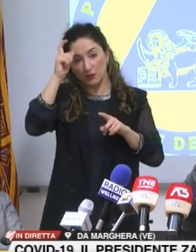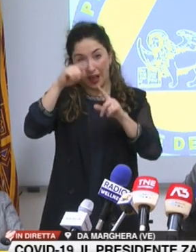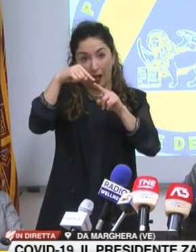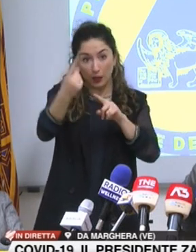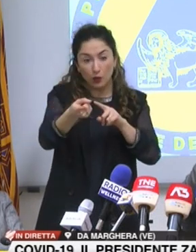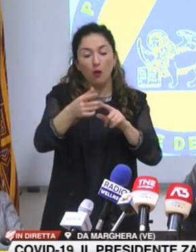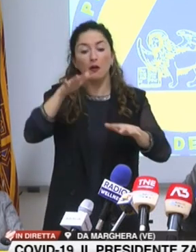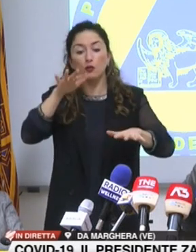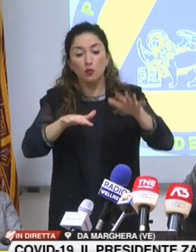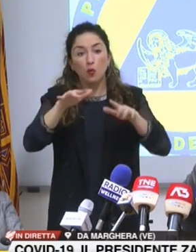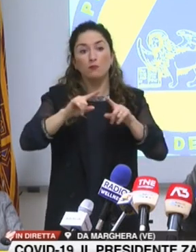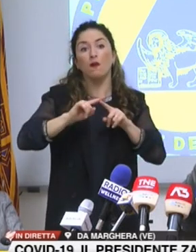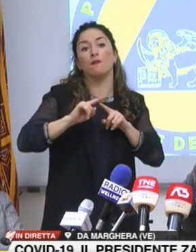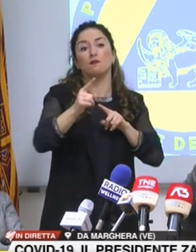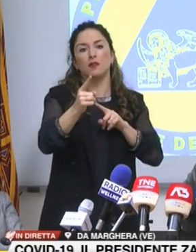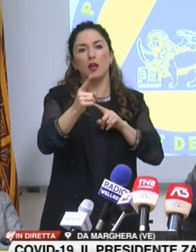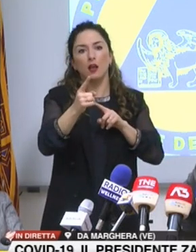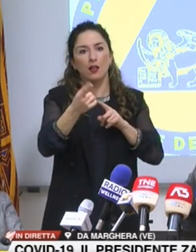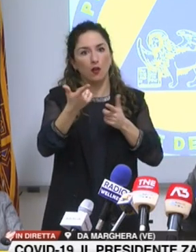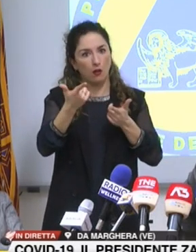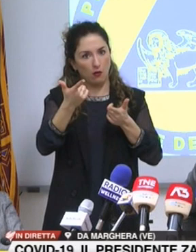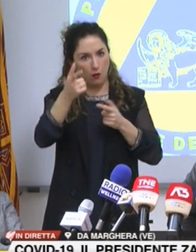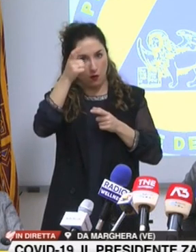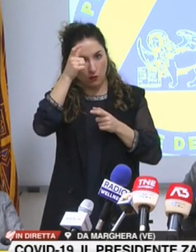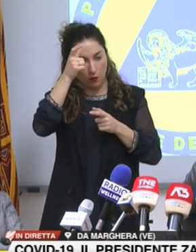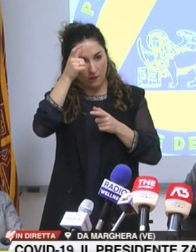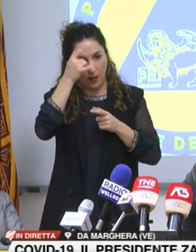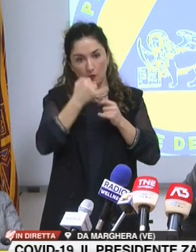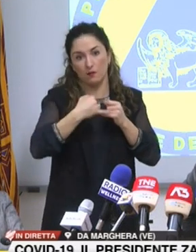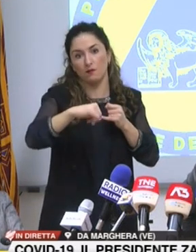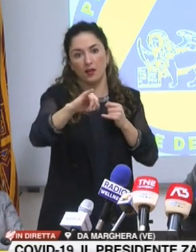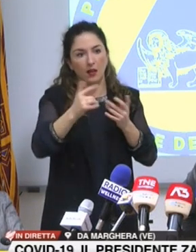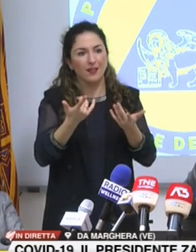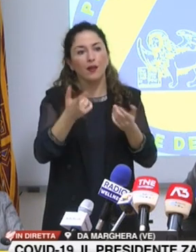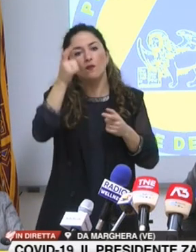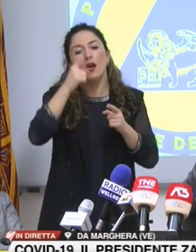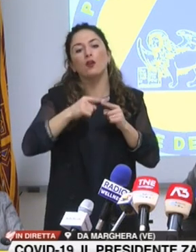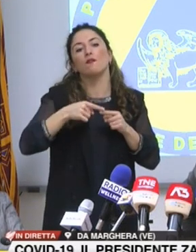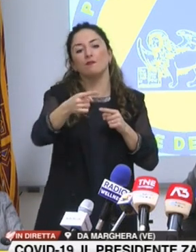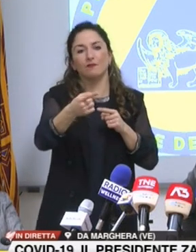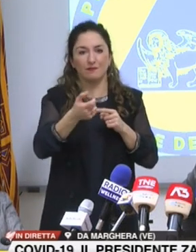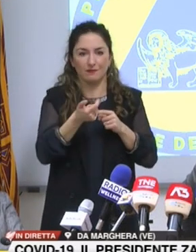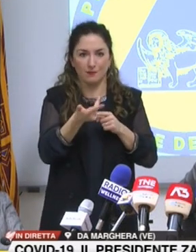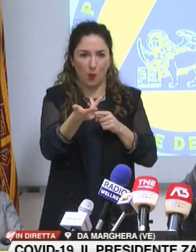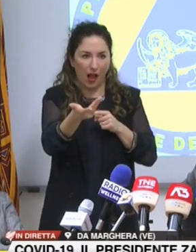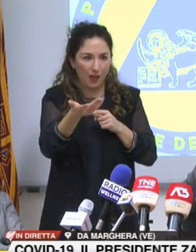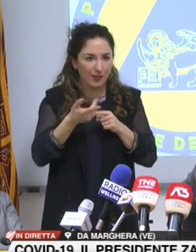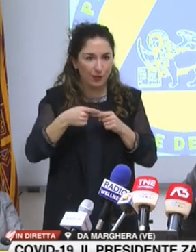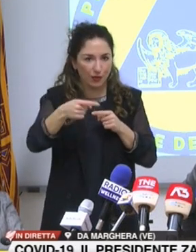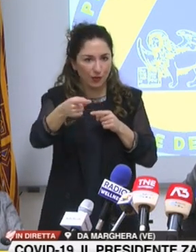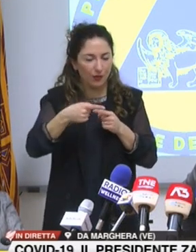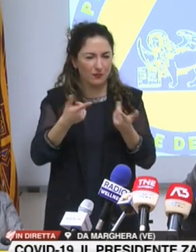limbo fino alla fine della legislatura? Che durata avrà questo governo? Allora, quindi c'è un tema di